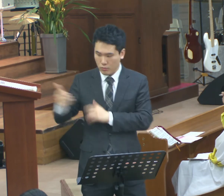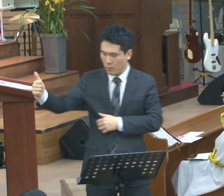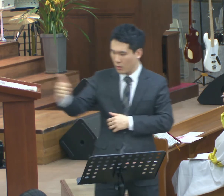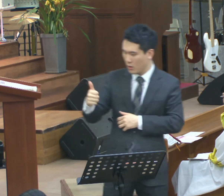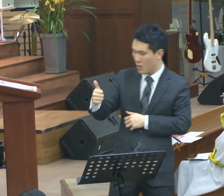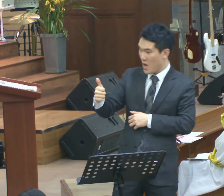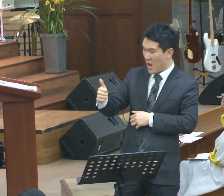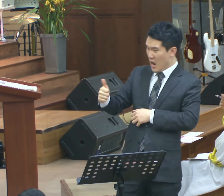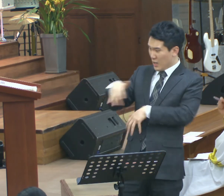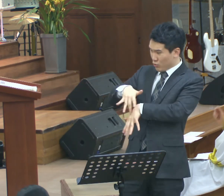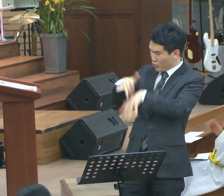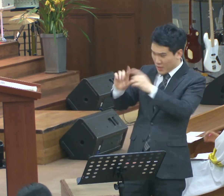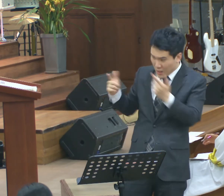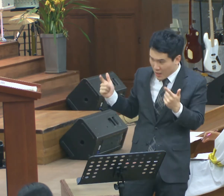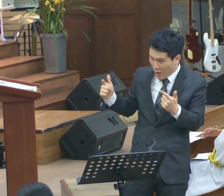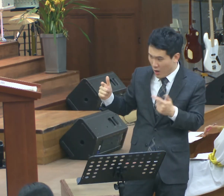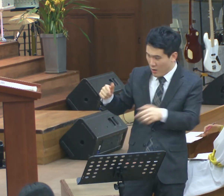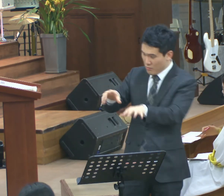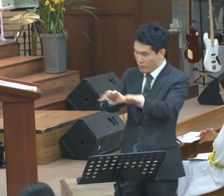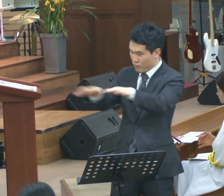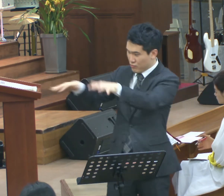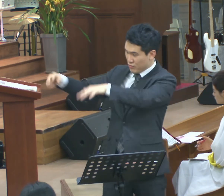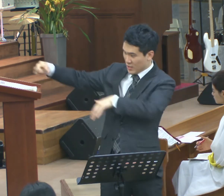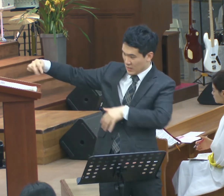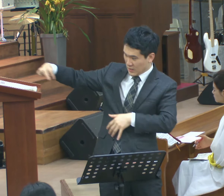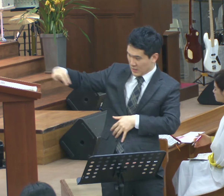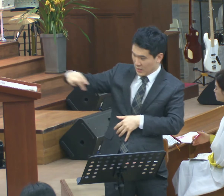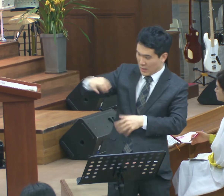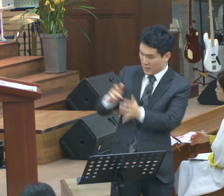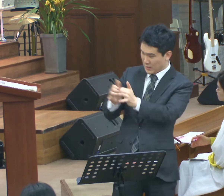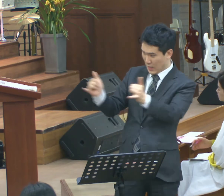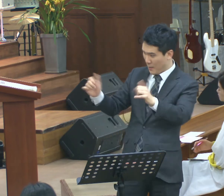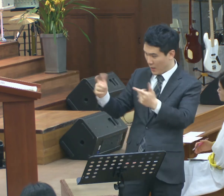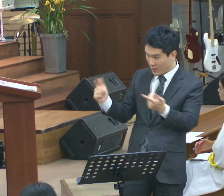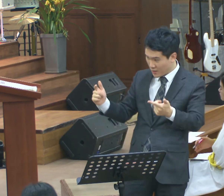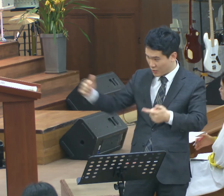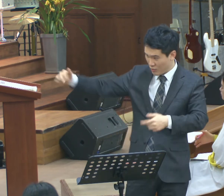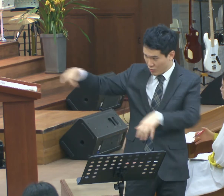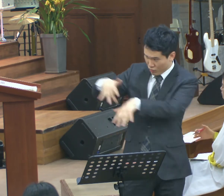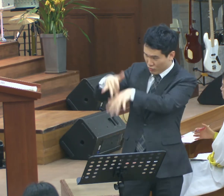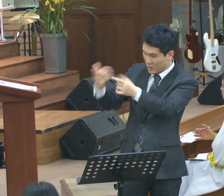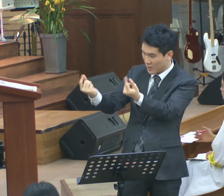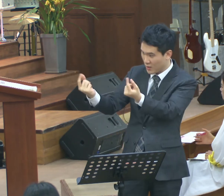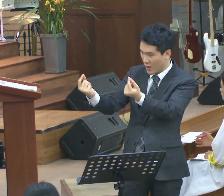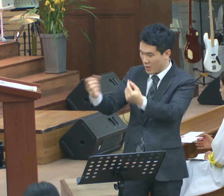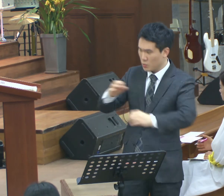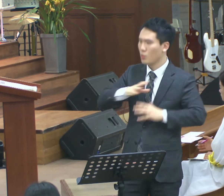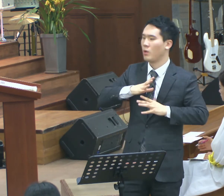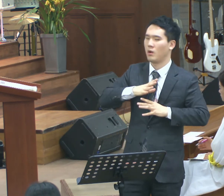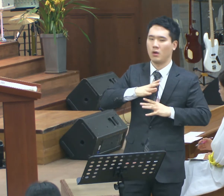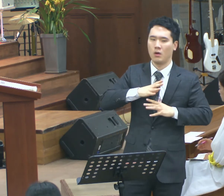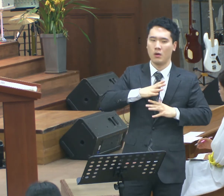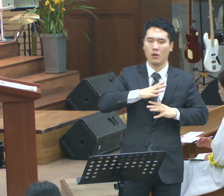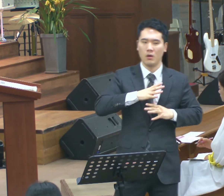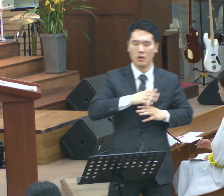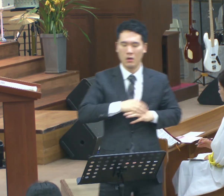않아. 놀랄만한데 일어나지 않던 일이 일어나서 그런 것이 아니고 성령이 마가를